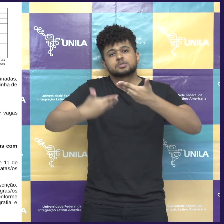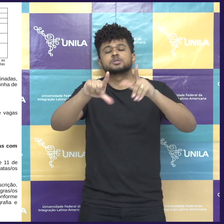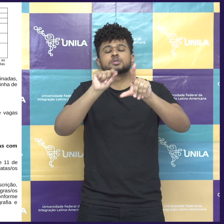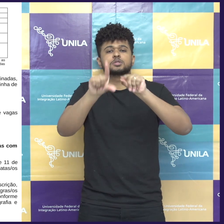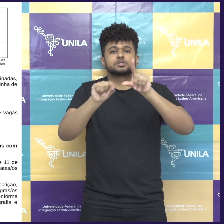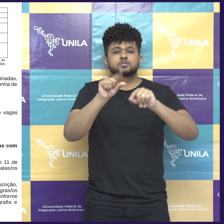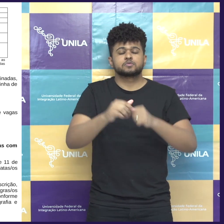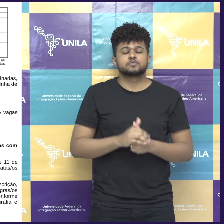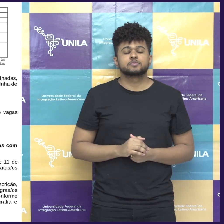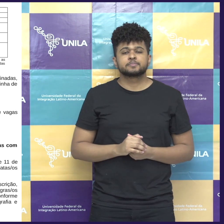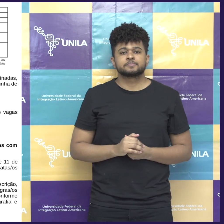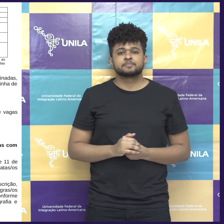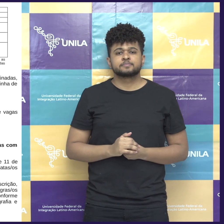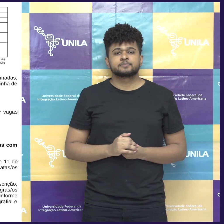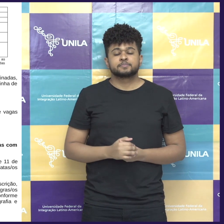seletivo.